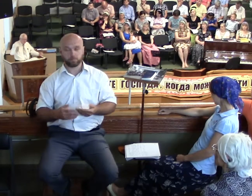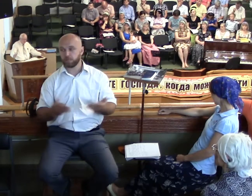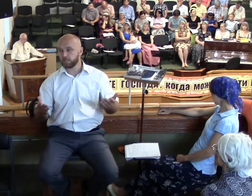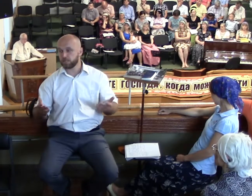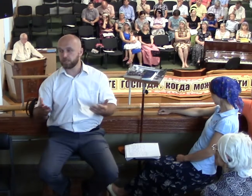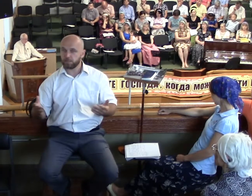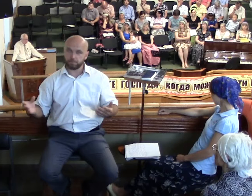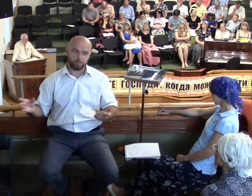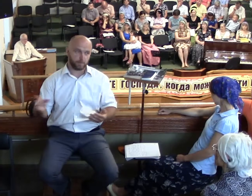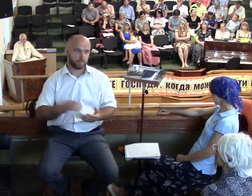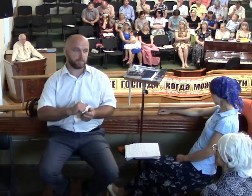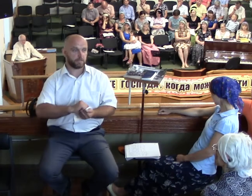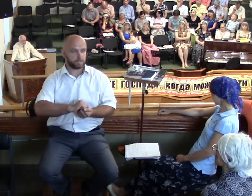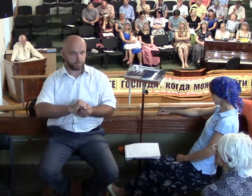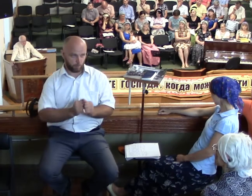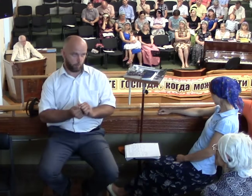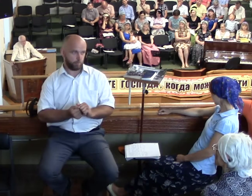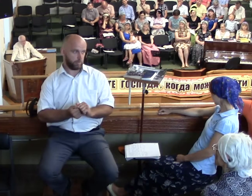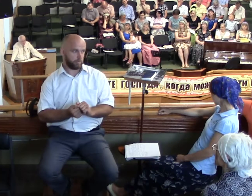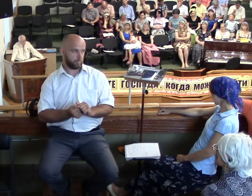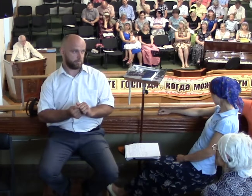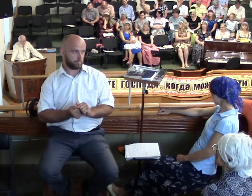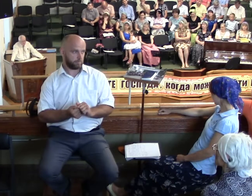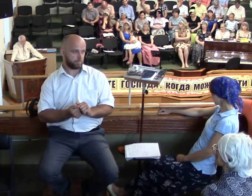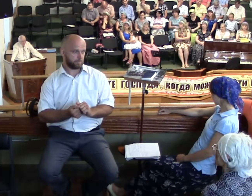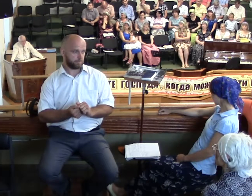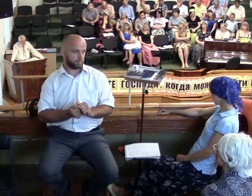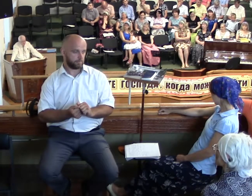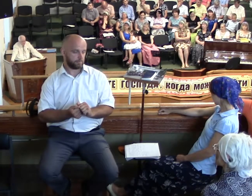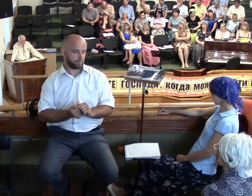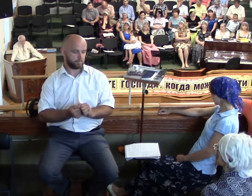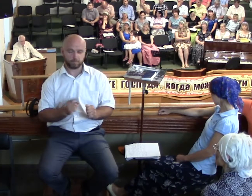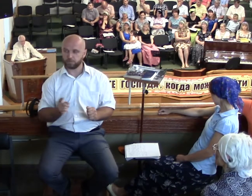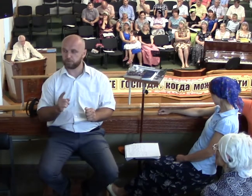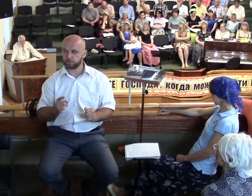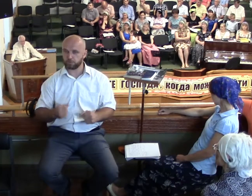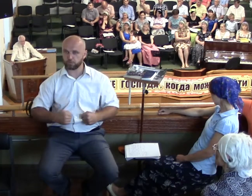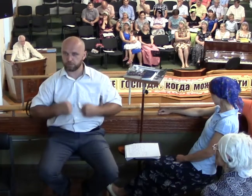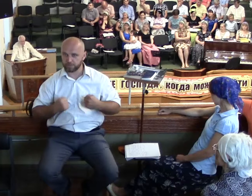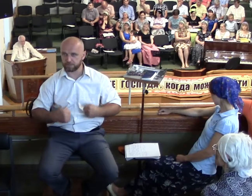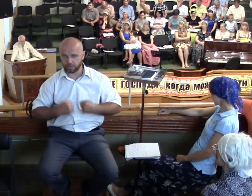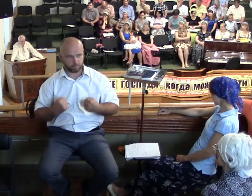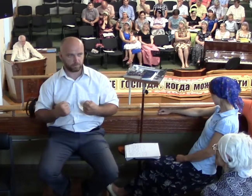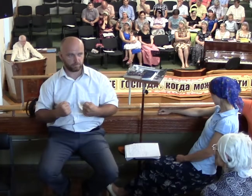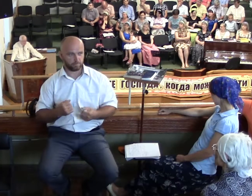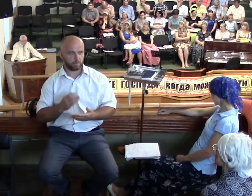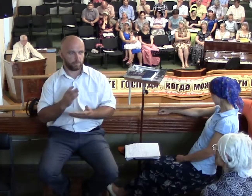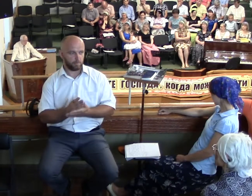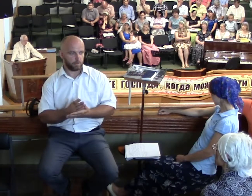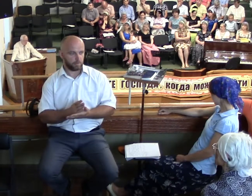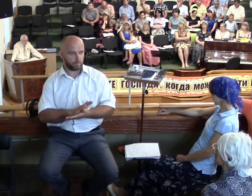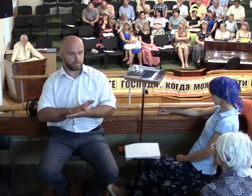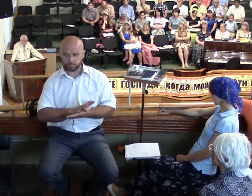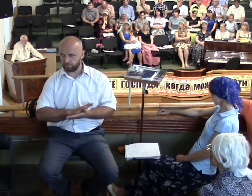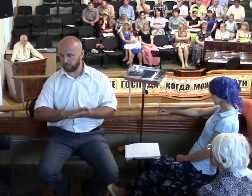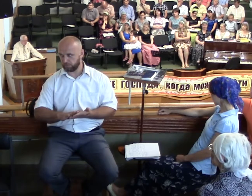святой, иди сюда. Я однажды подошел к нему и говорю, у меня еще имени нет, что вы на весь участок